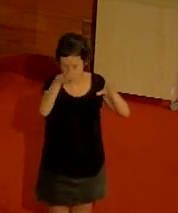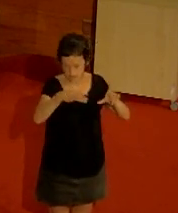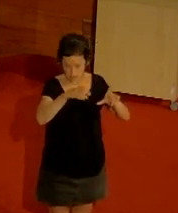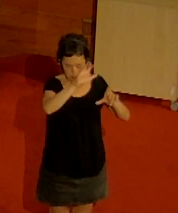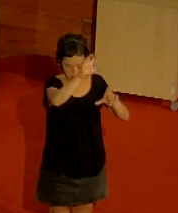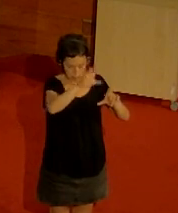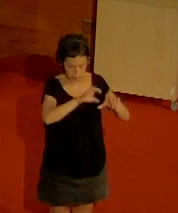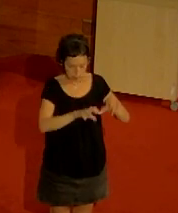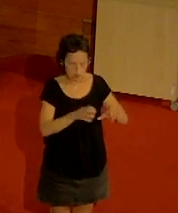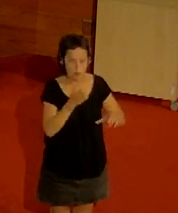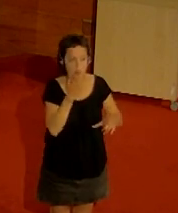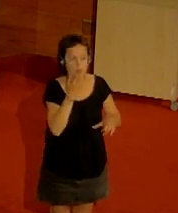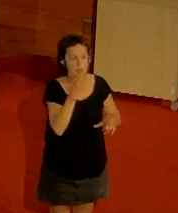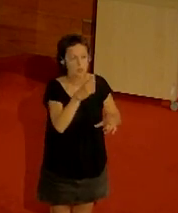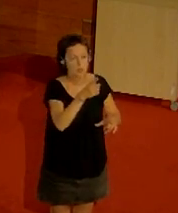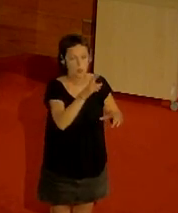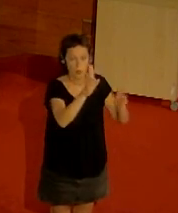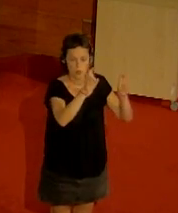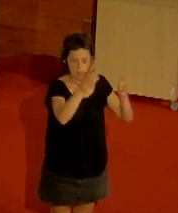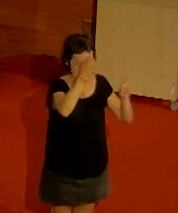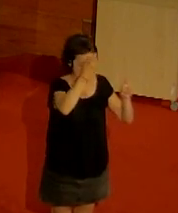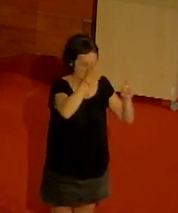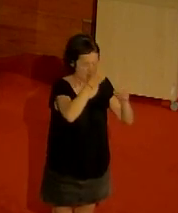un asunto de, por ejemplo, terrorismo y luego